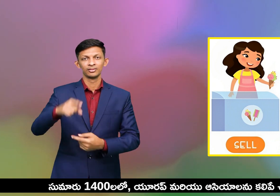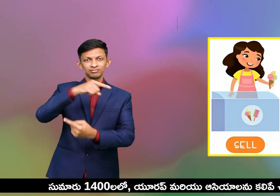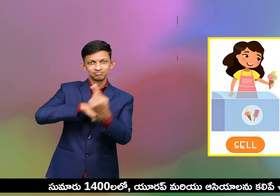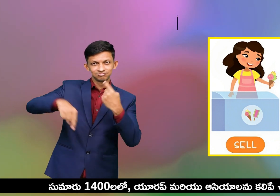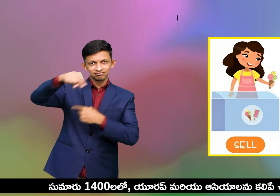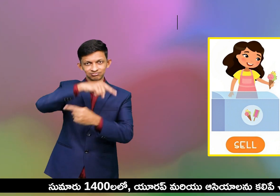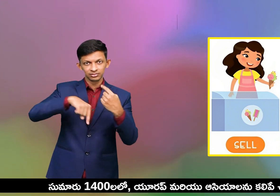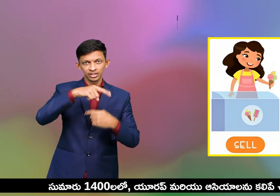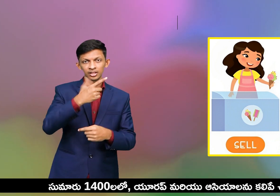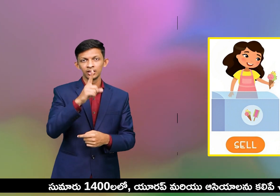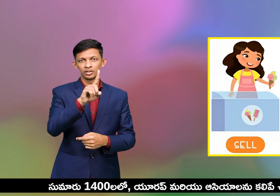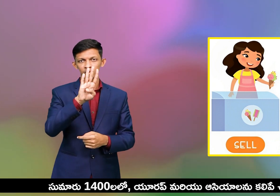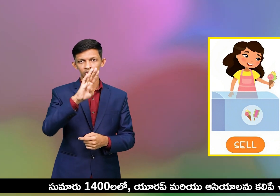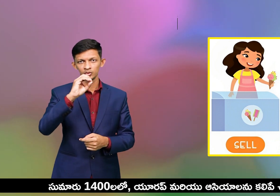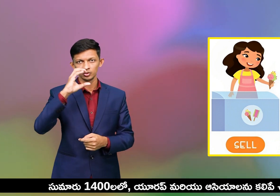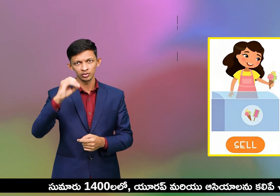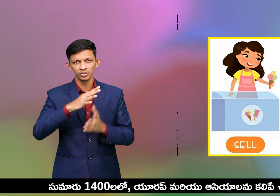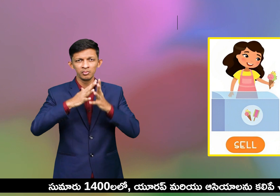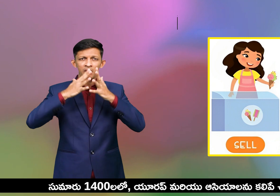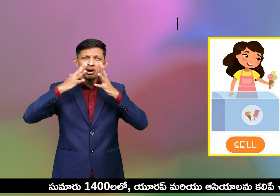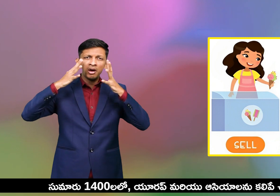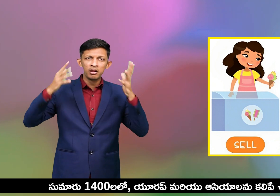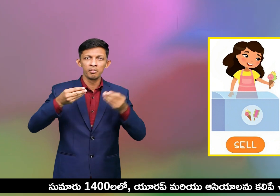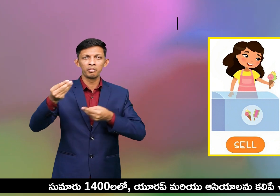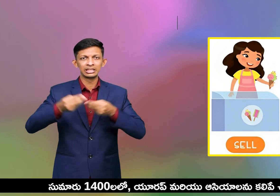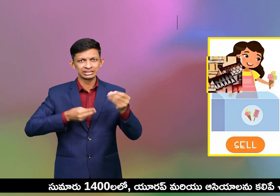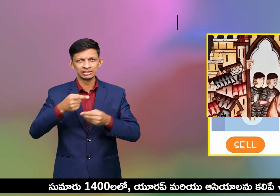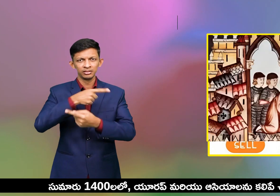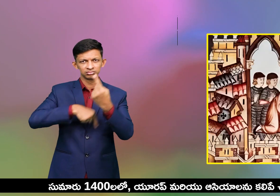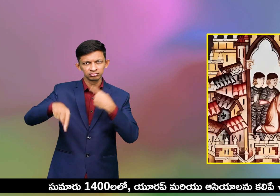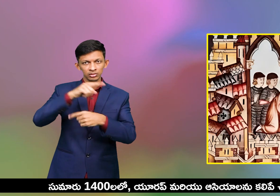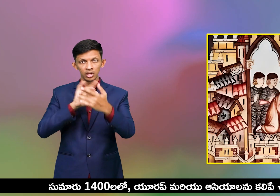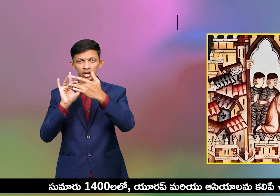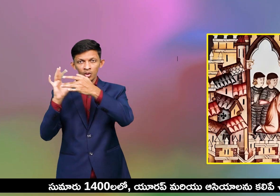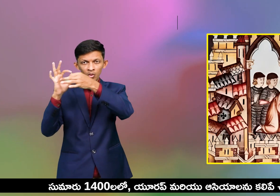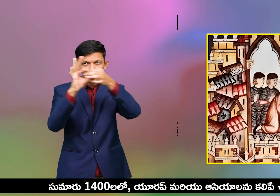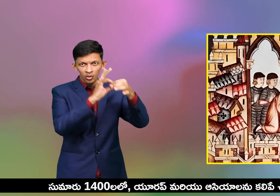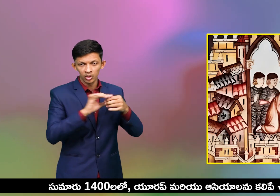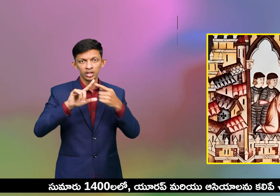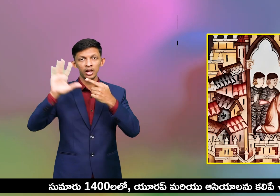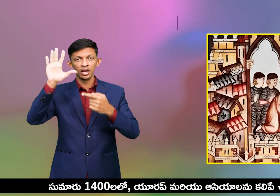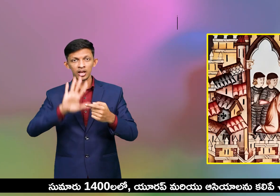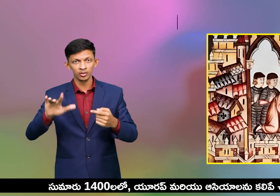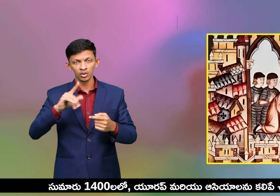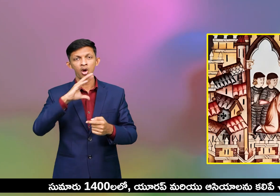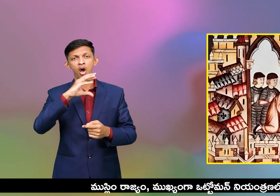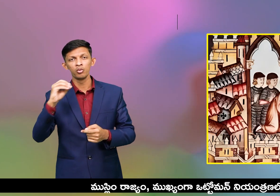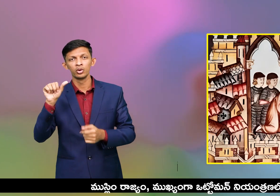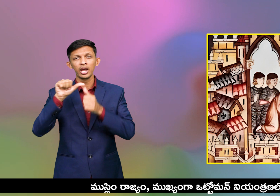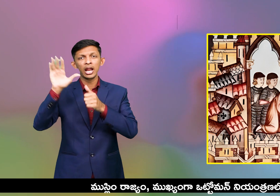సుమారు 1400లో యూరప్ మరియు ఆసియాలను కలిపే చాలా వాణిజ్య మార్గాలు ముస్లిం